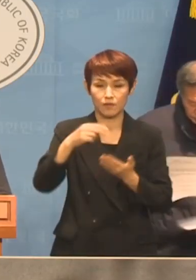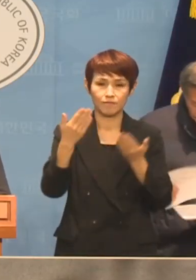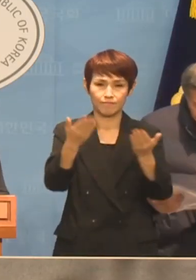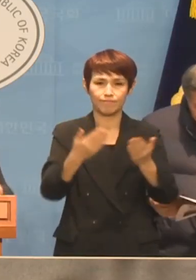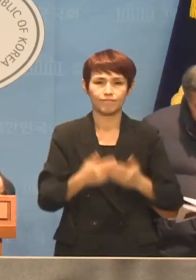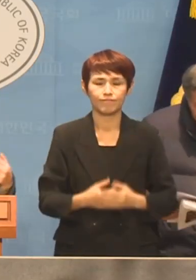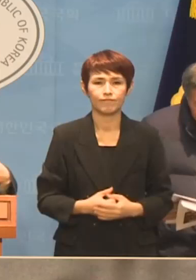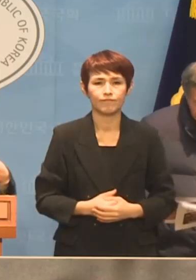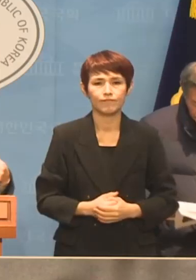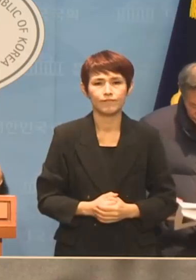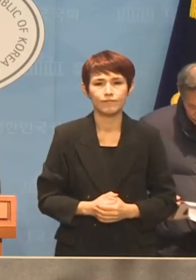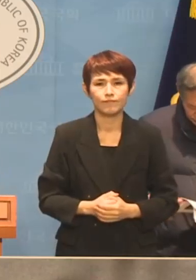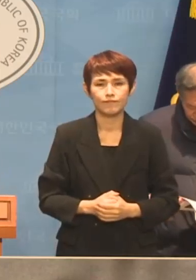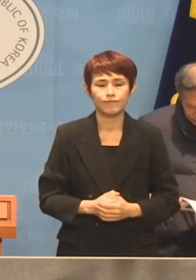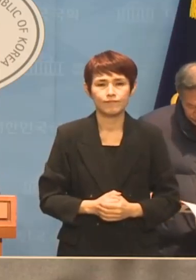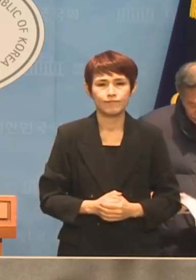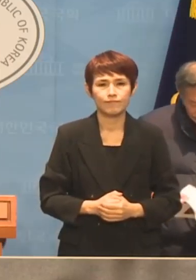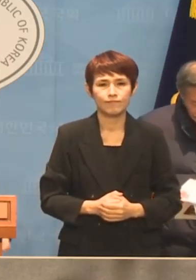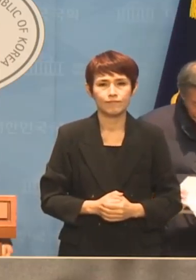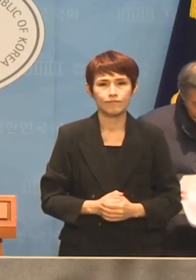주시겠습니다. 그러면 송경동 선생님 이쪽으로.